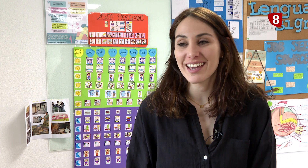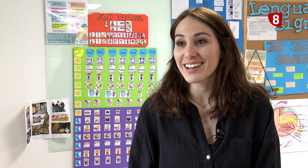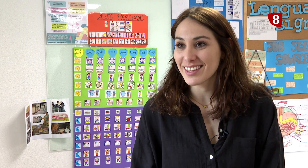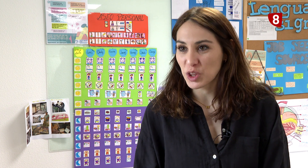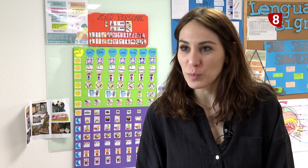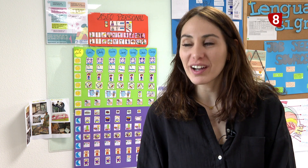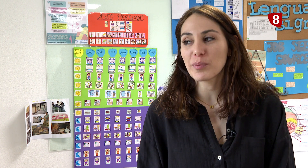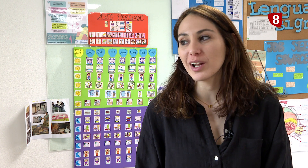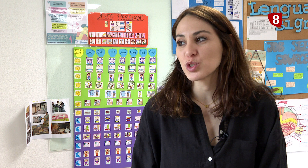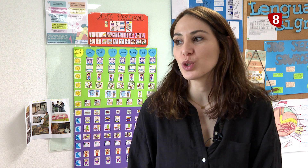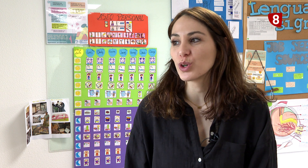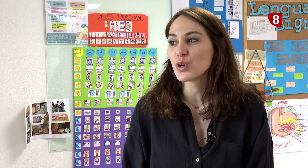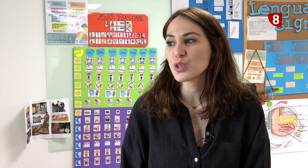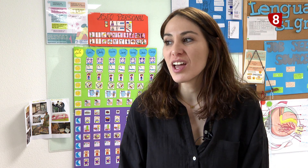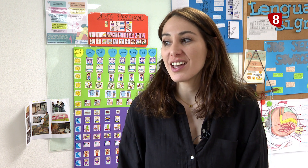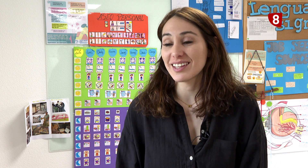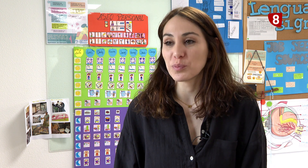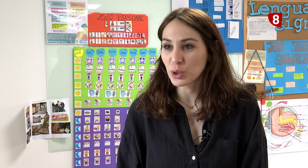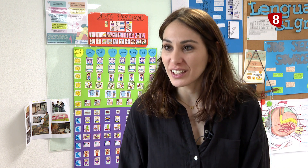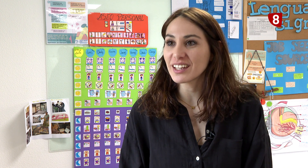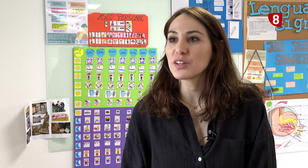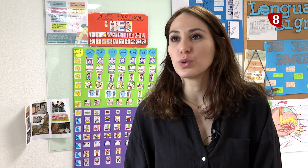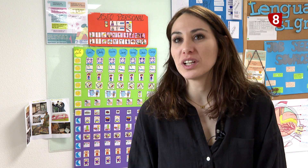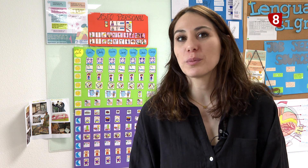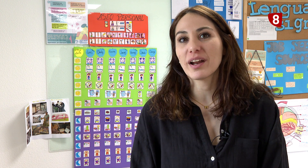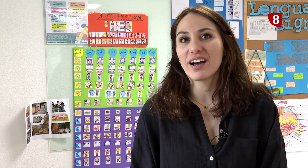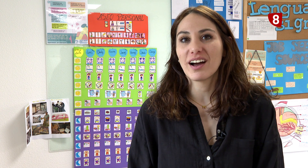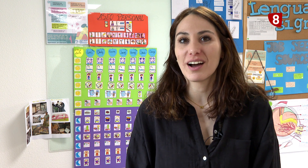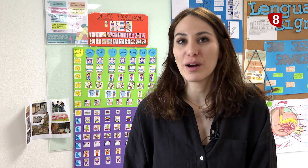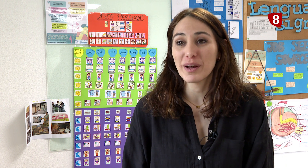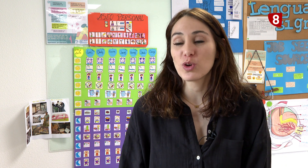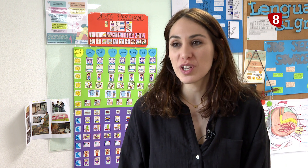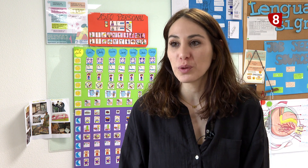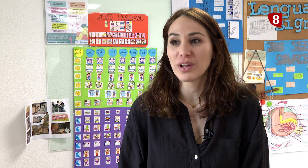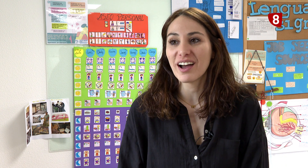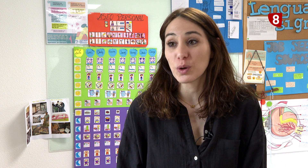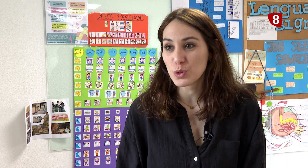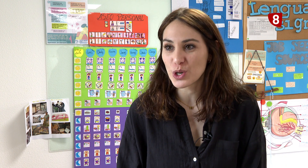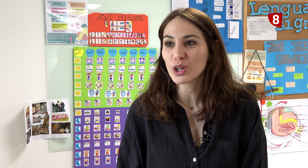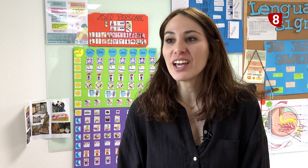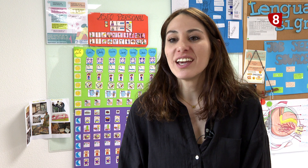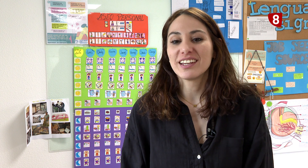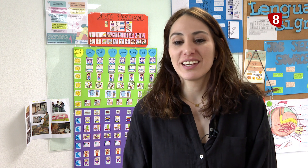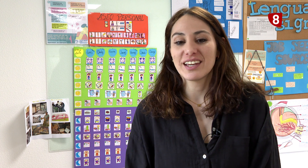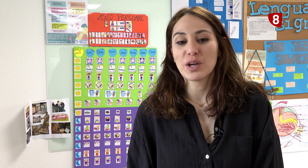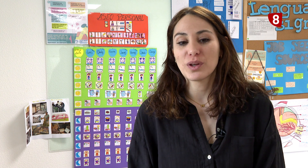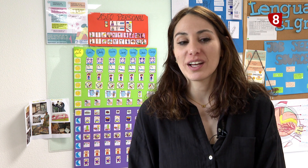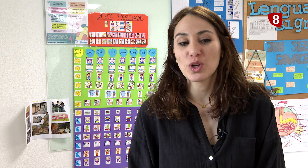enseñar este idioma, que para nosotros es tan importante difundir para conseguir una inclusión y ayudar a todas